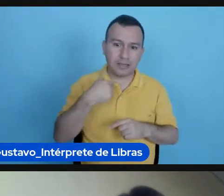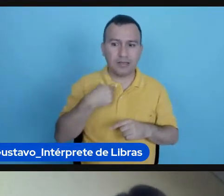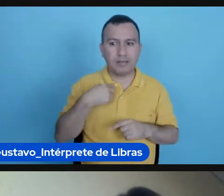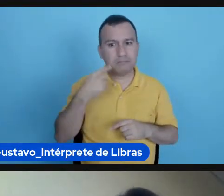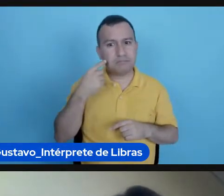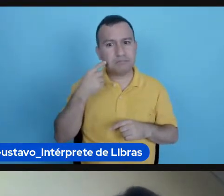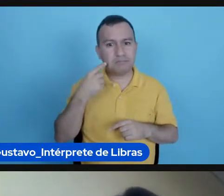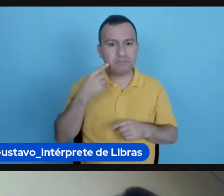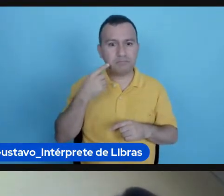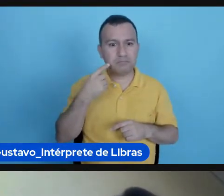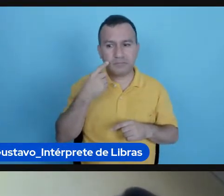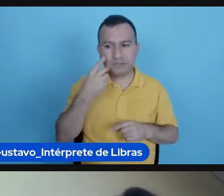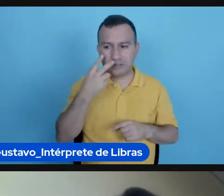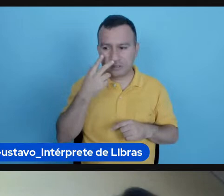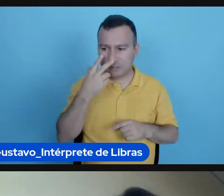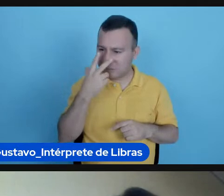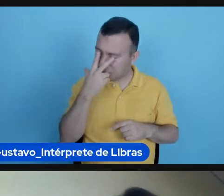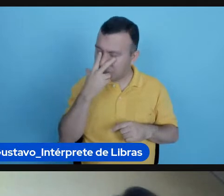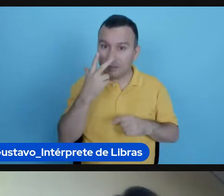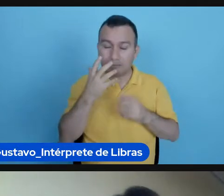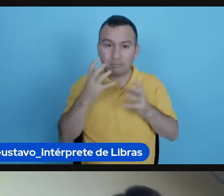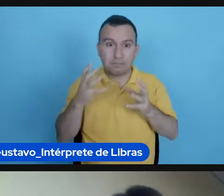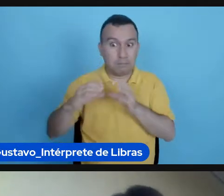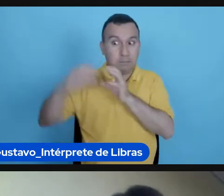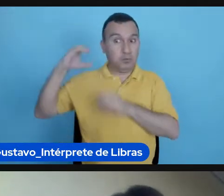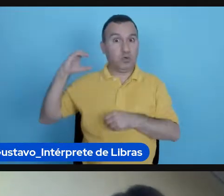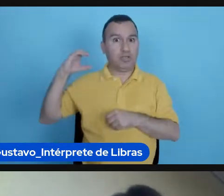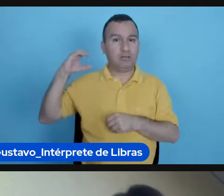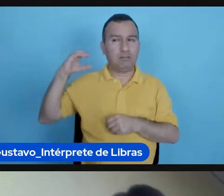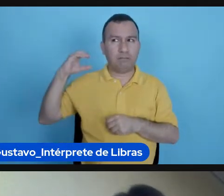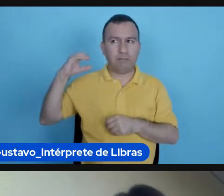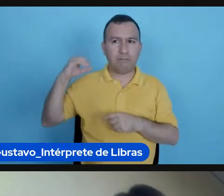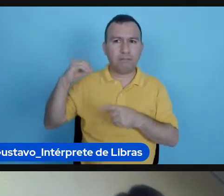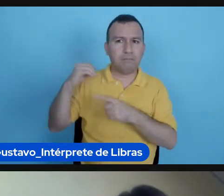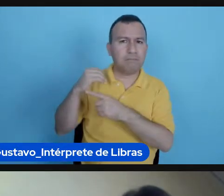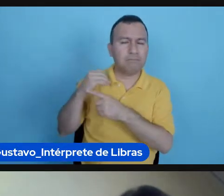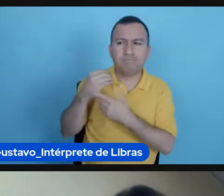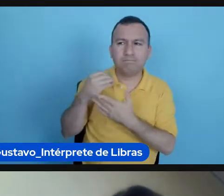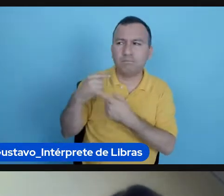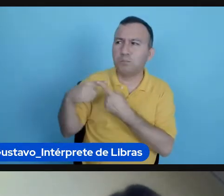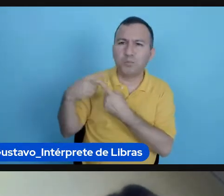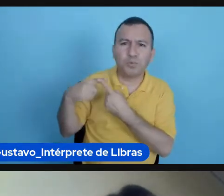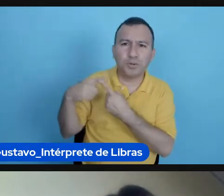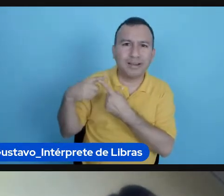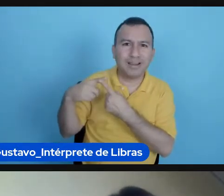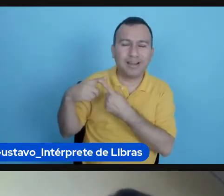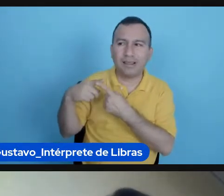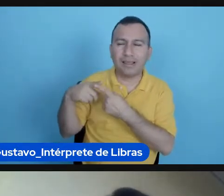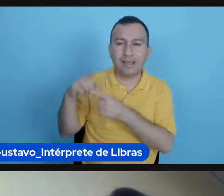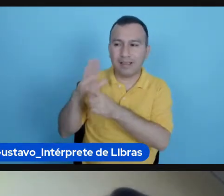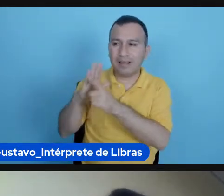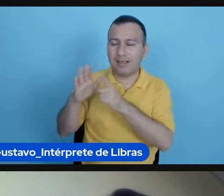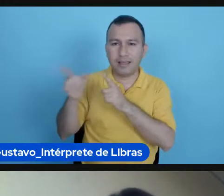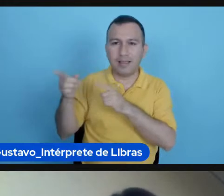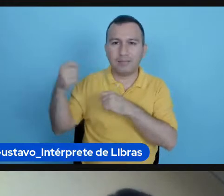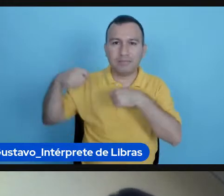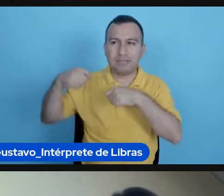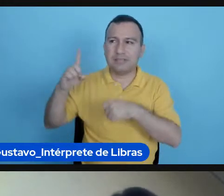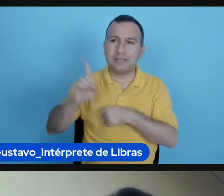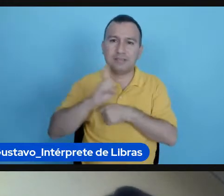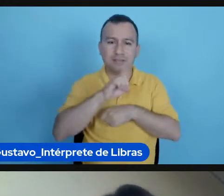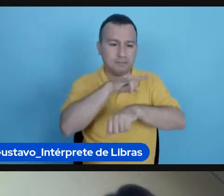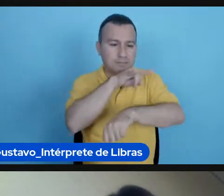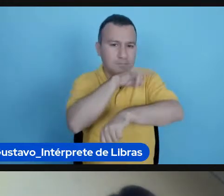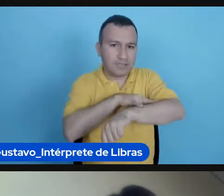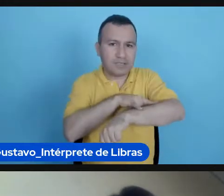que não enxergar era um problema? Né? Por que não ela precisava ir para o banheiro, né? Precisava